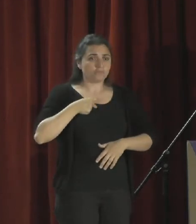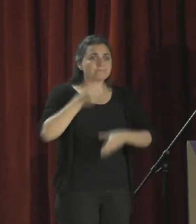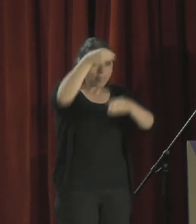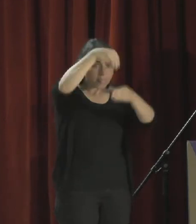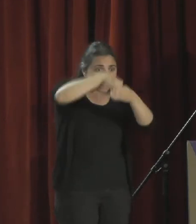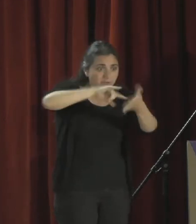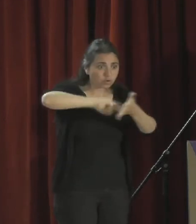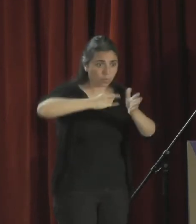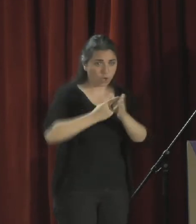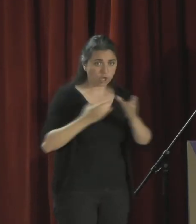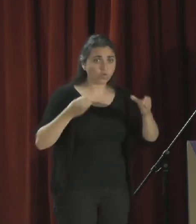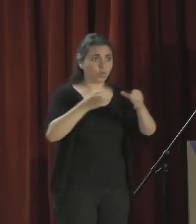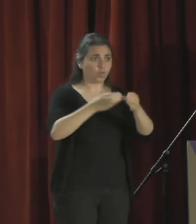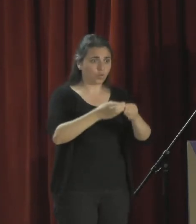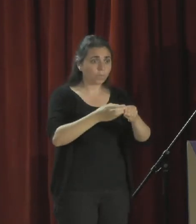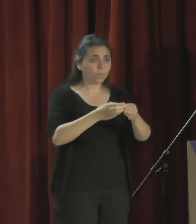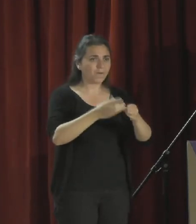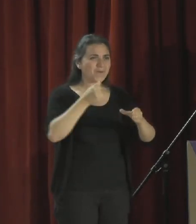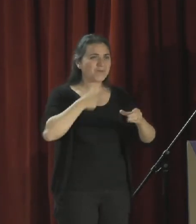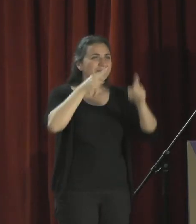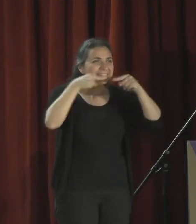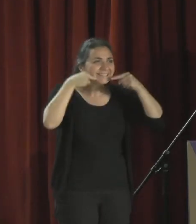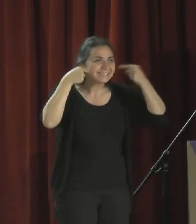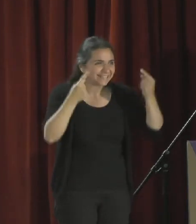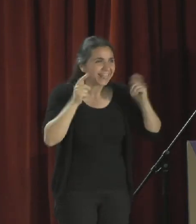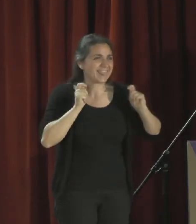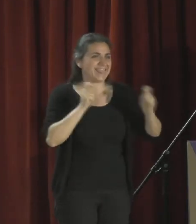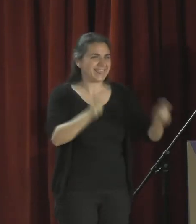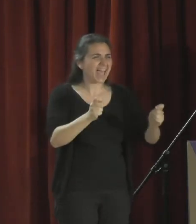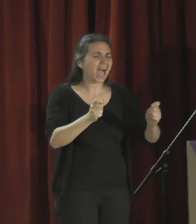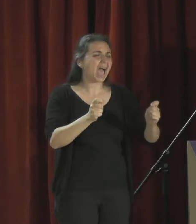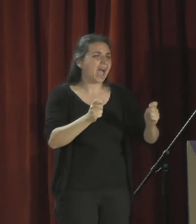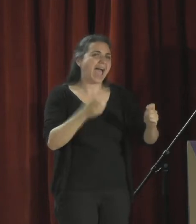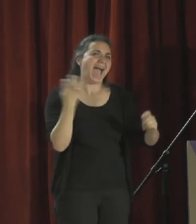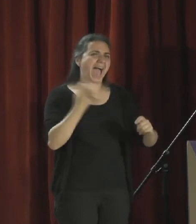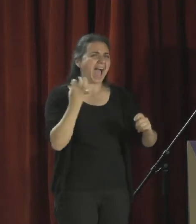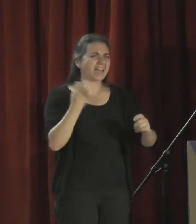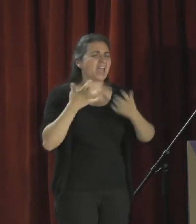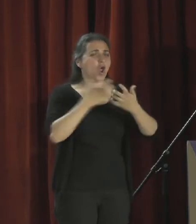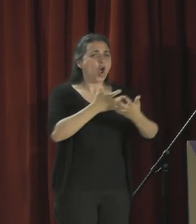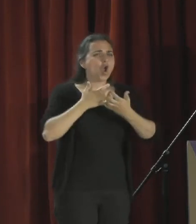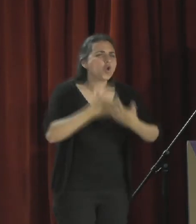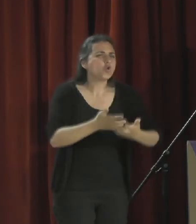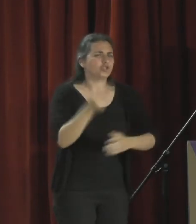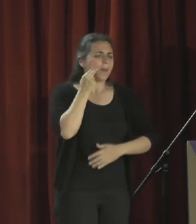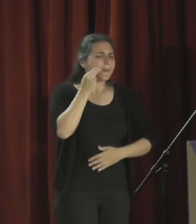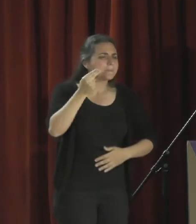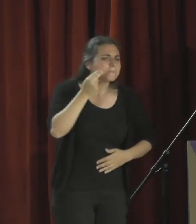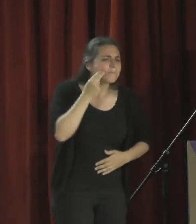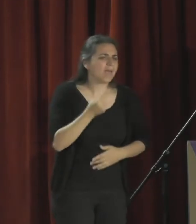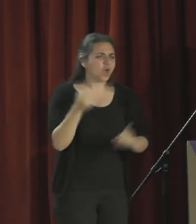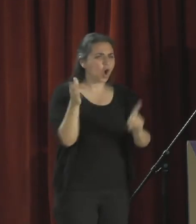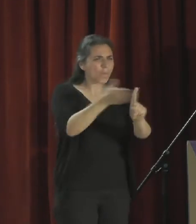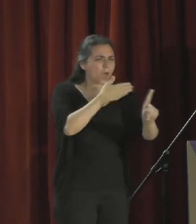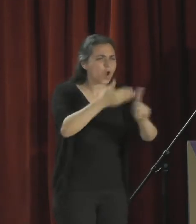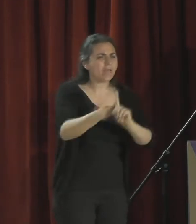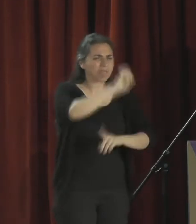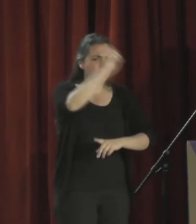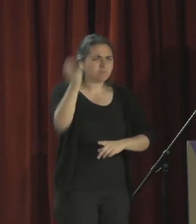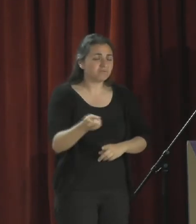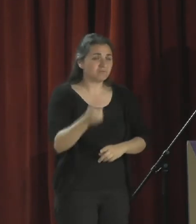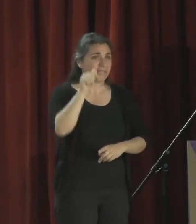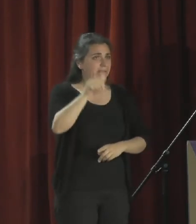de facer fronte con sorrisos á violencia, ao odio, ao medo que imos escoitar moito